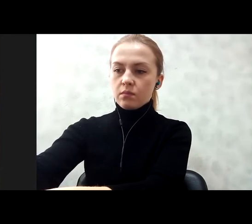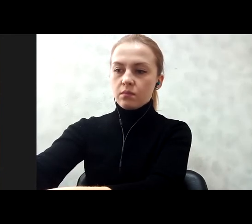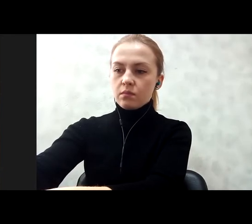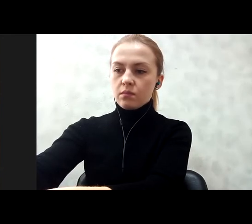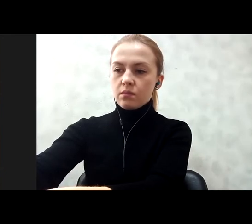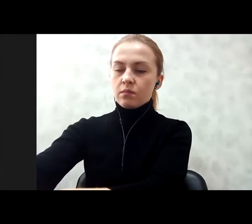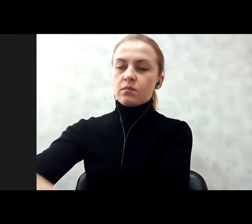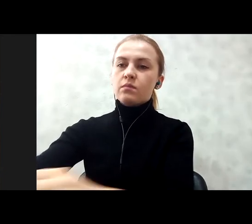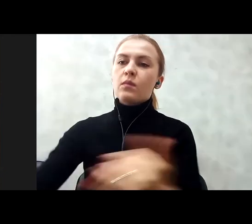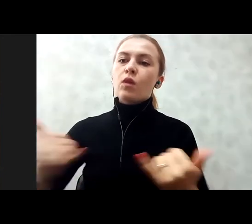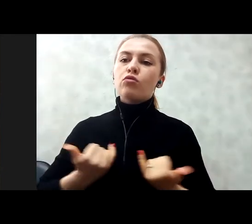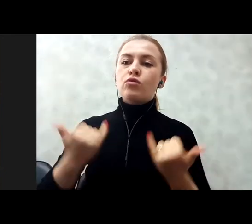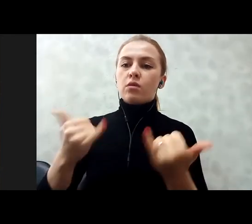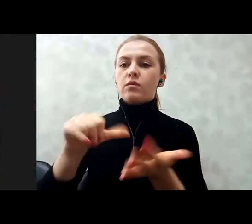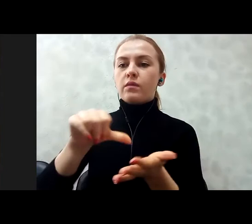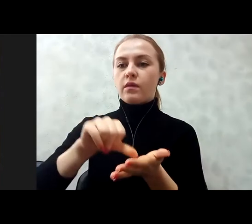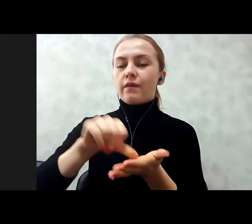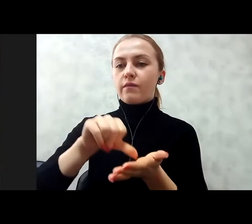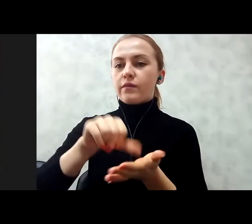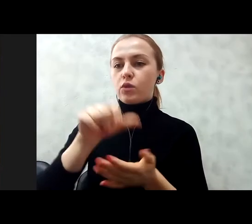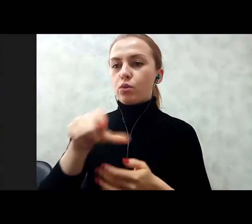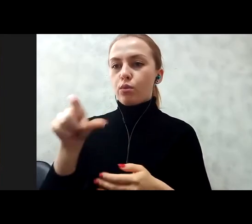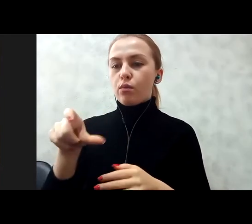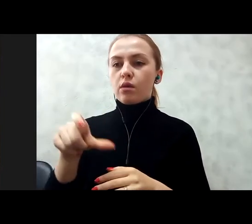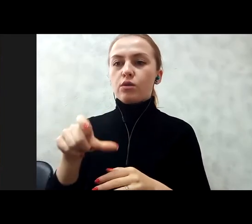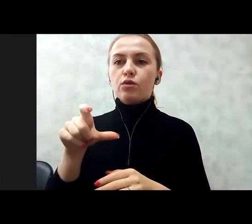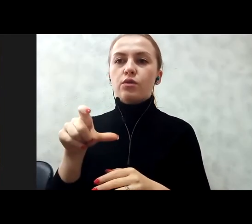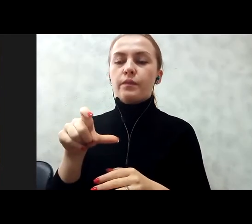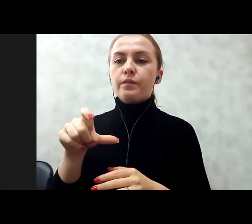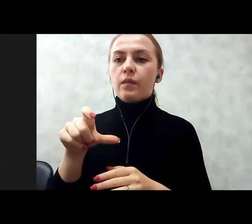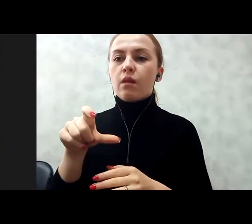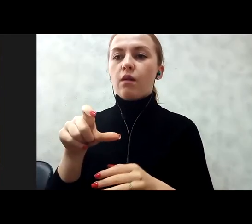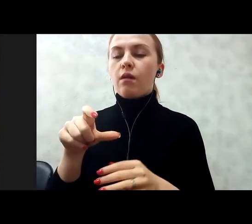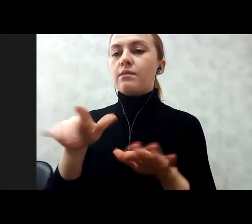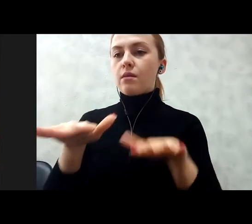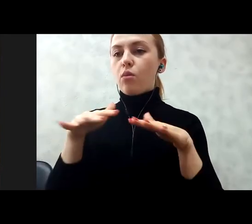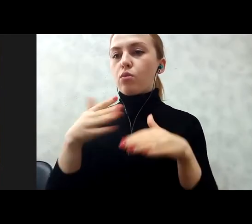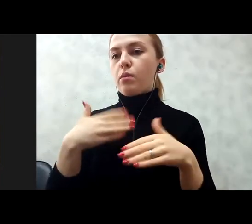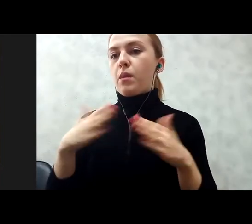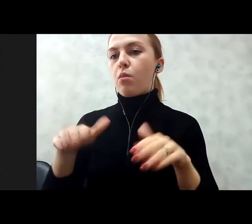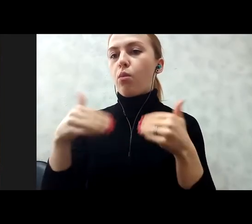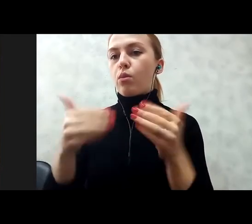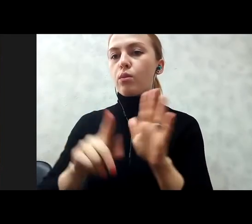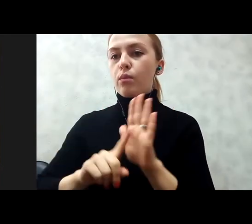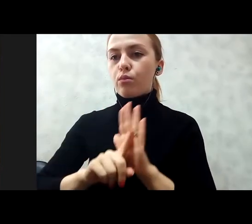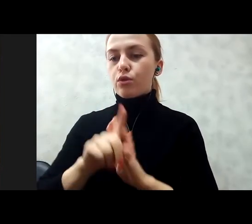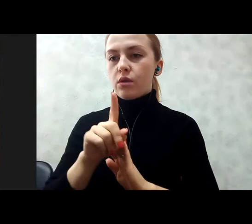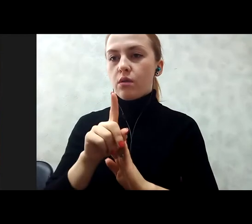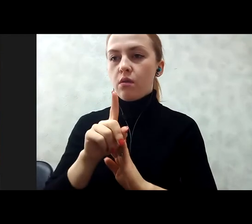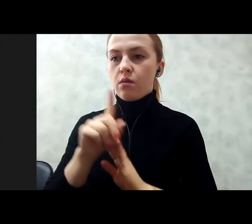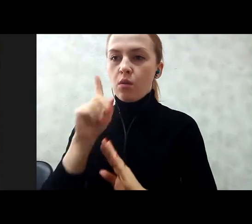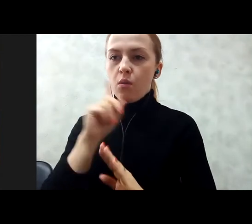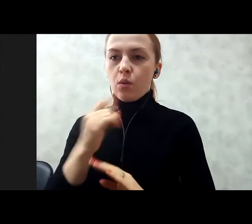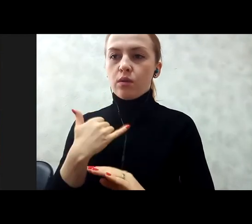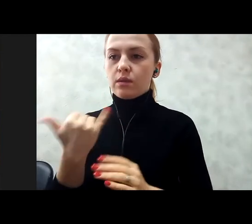Шановні виступаючі та слухачі заходу, ми плануємо потихеньку починати, поки у нас іде активне